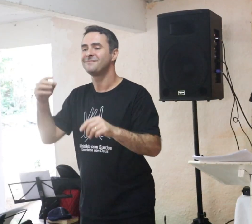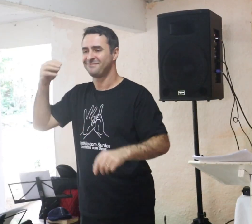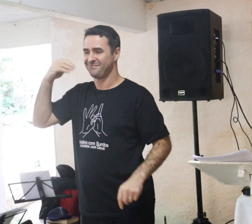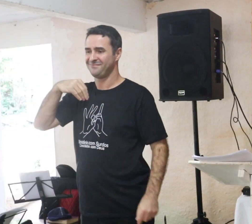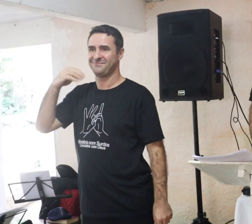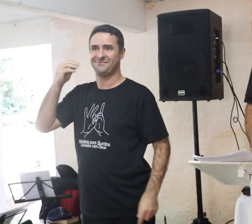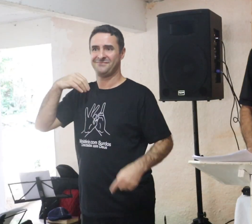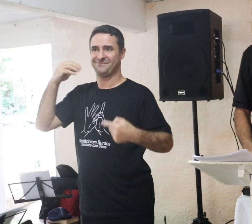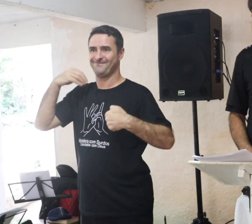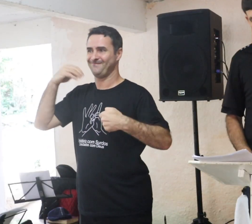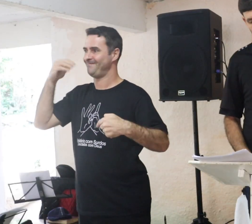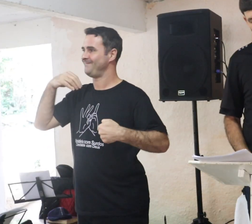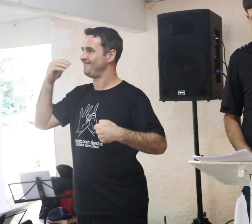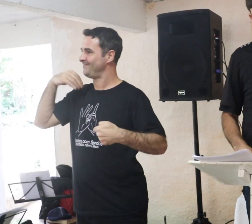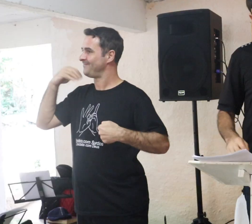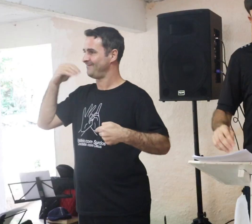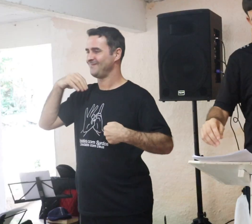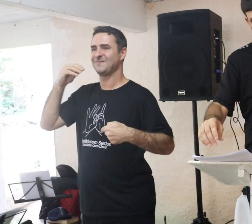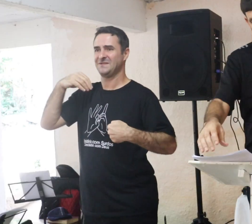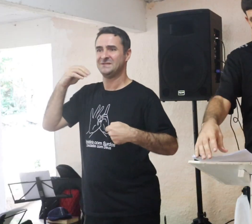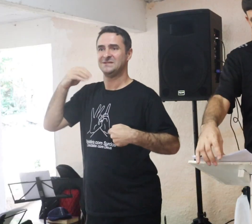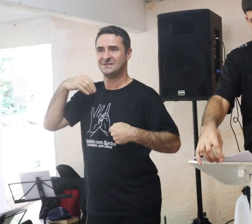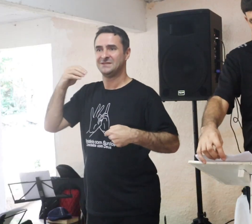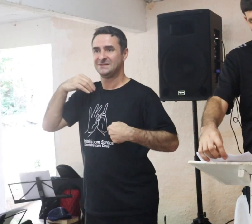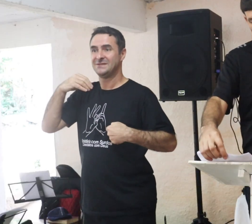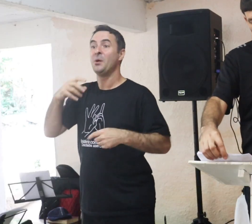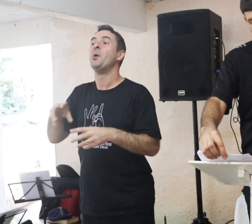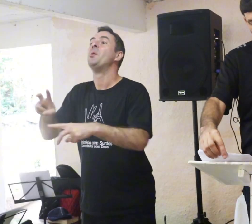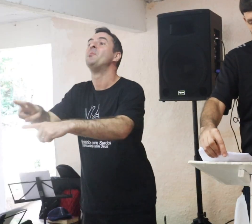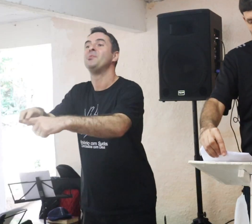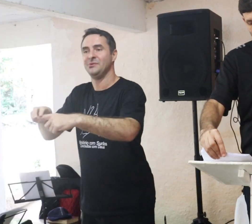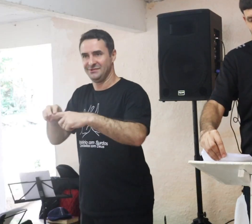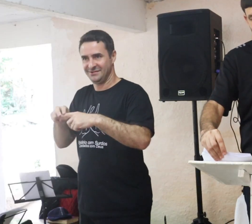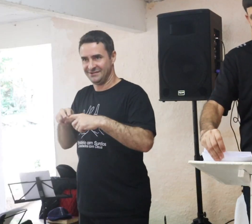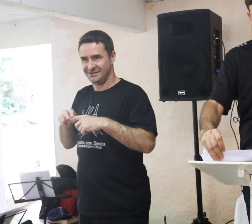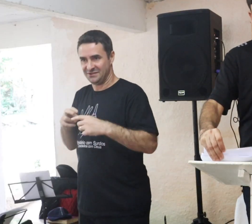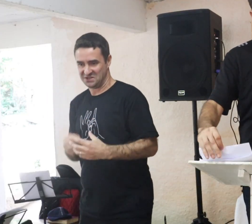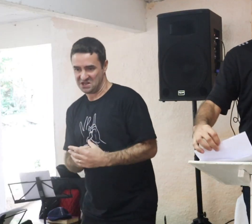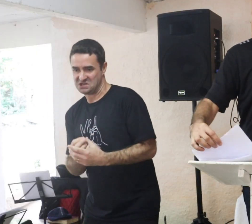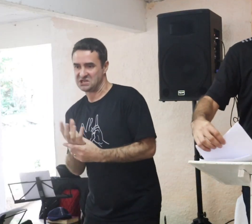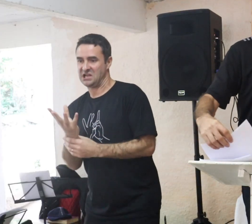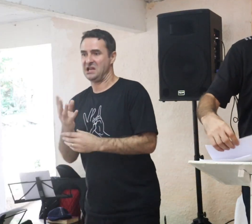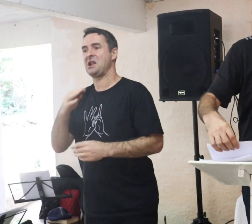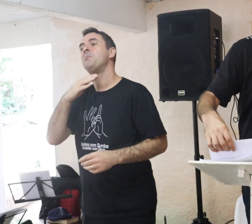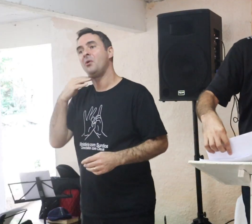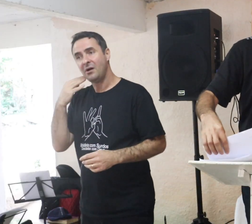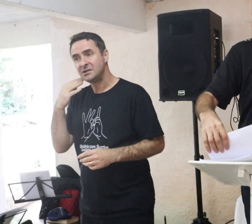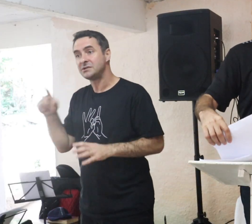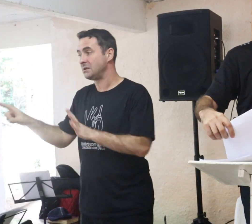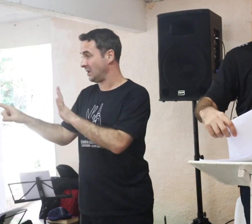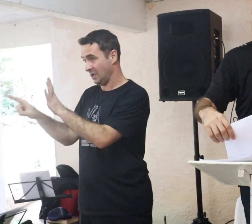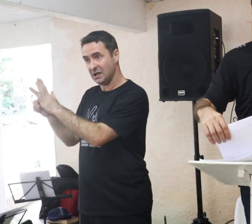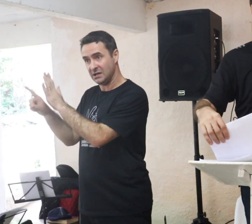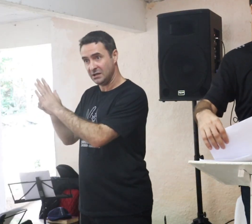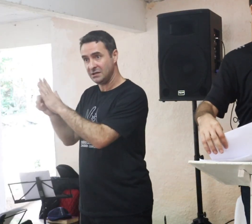fraqueza. Por isso, ela gera morte ao invés de gerar vida. A lei nos